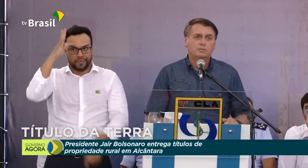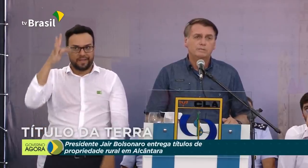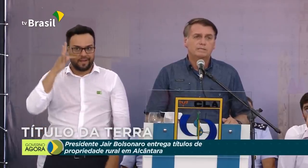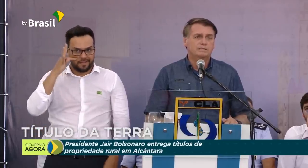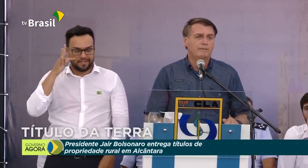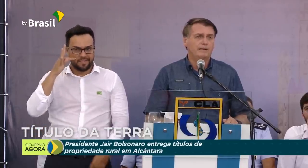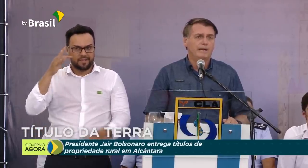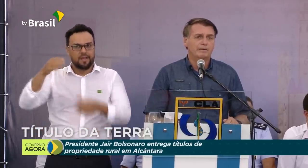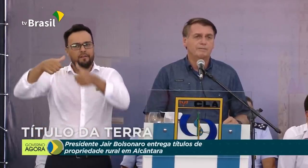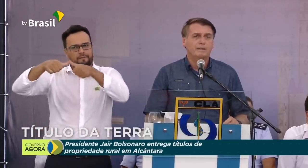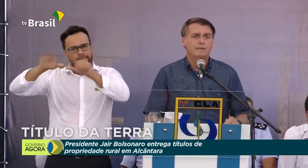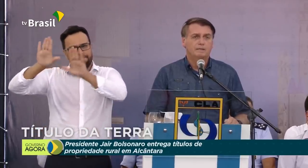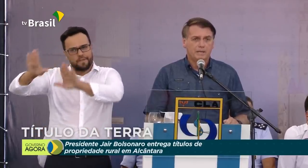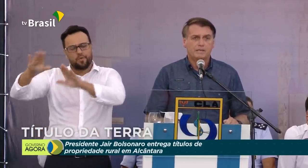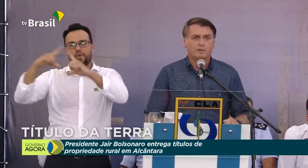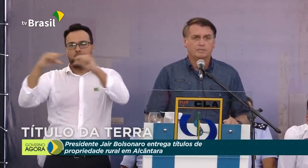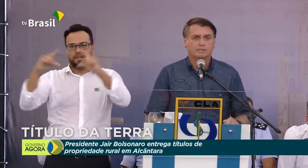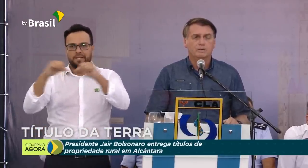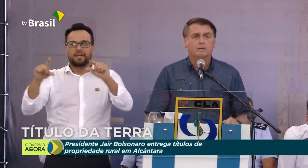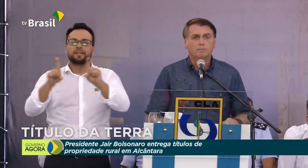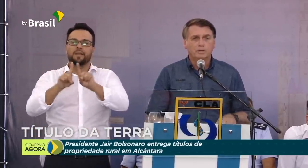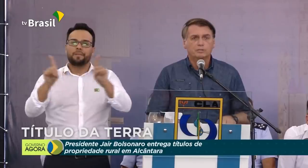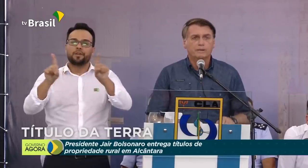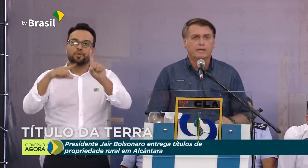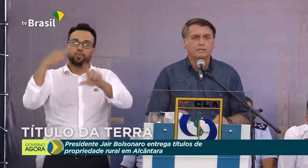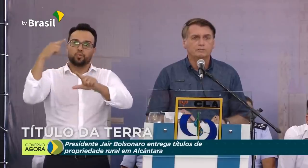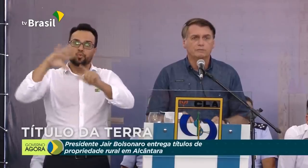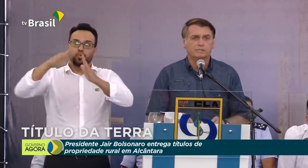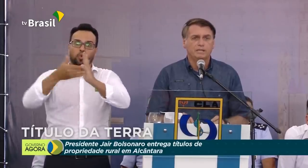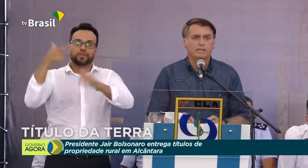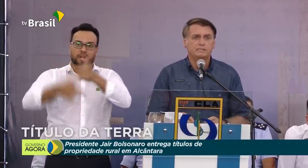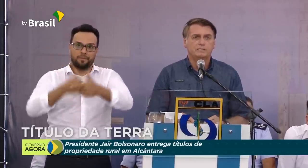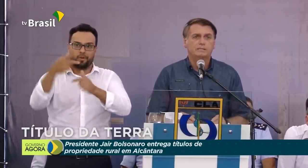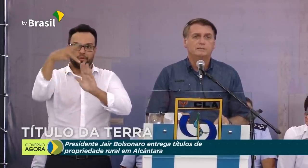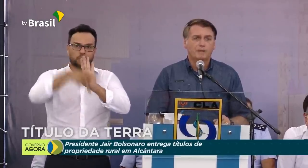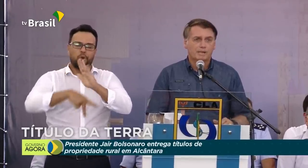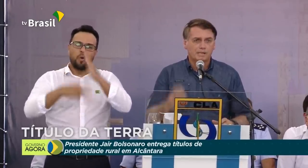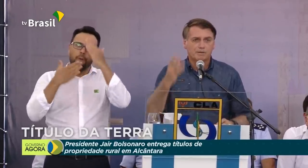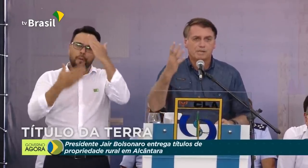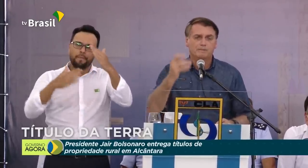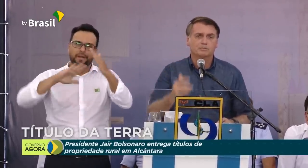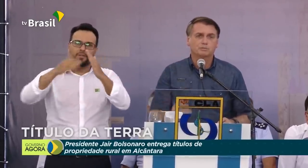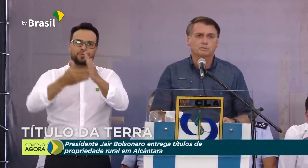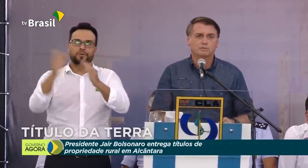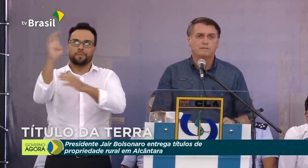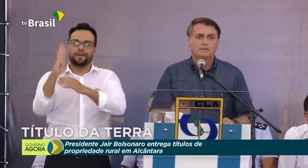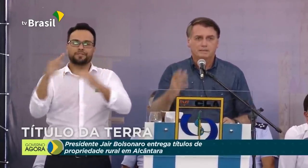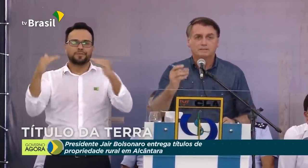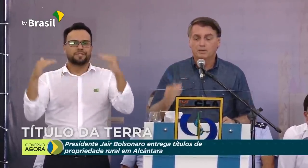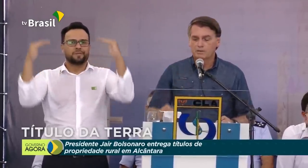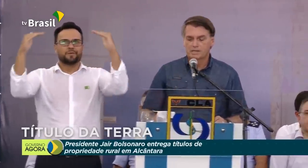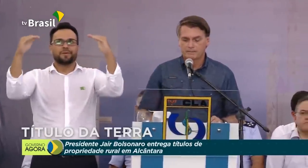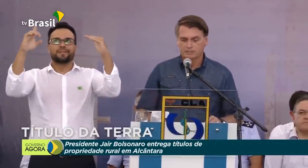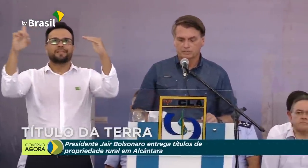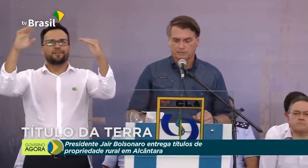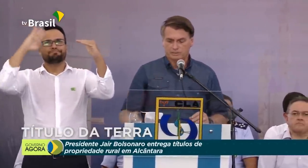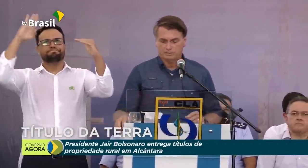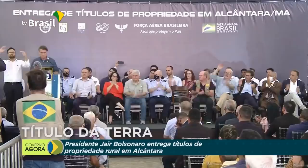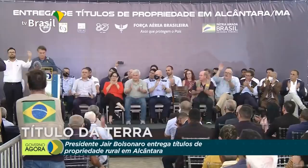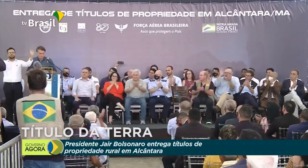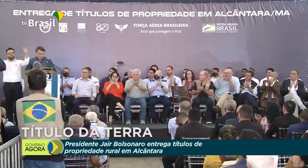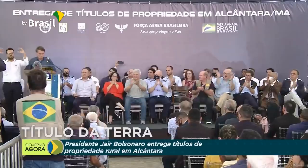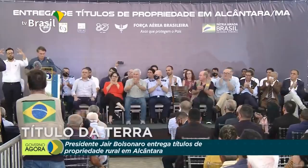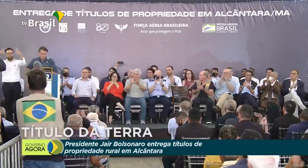a todos que trabalharam nesse projeto. Muito obrigado a todos vocês, Brasil acima de tudo, Deus acima de todos.